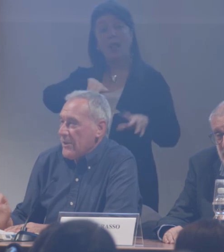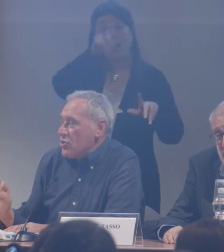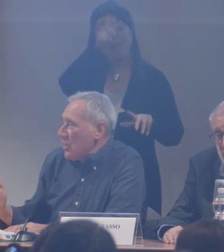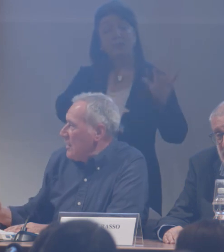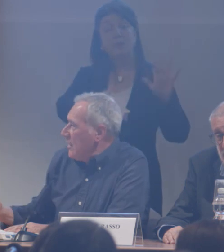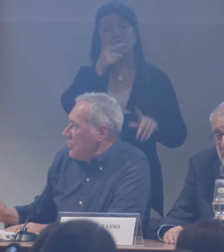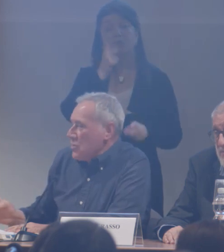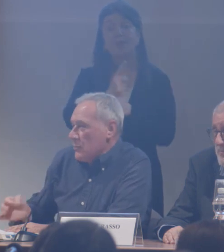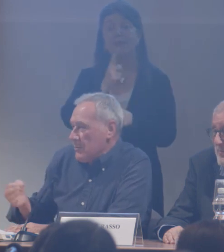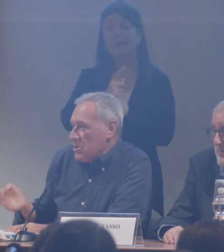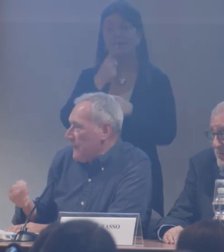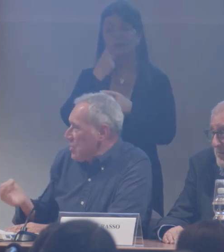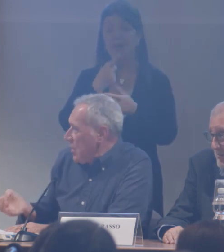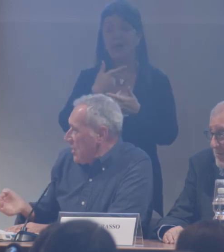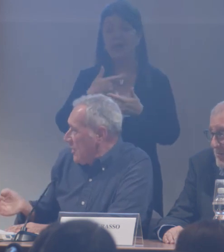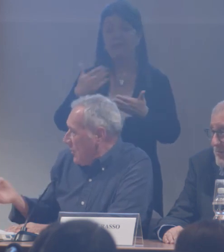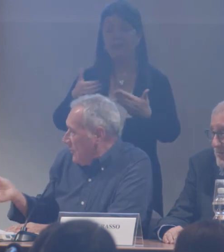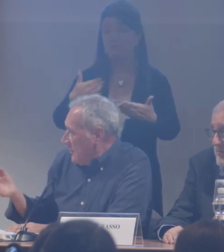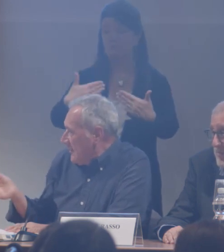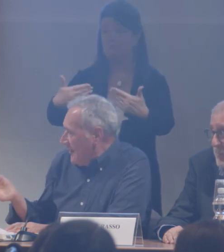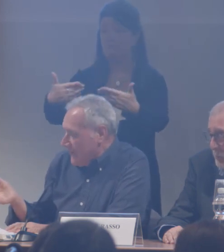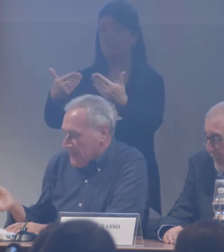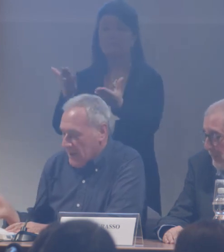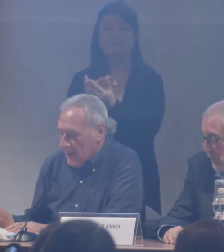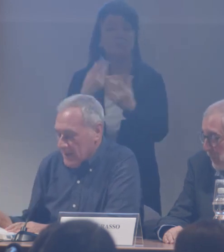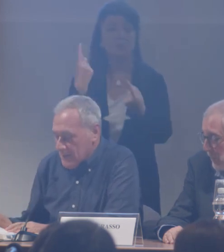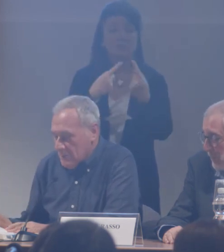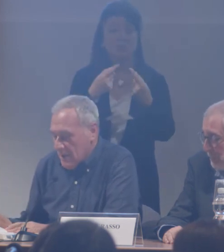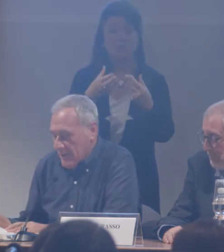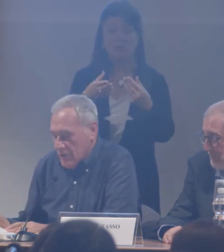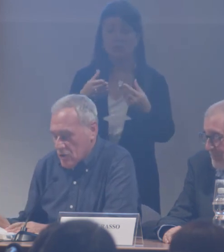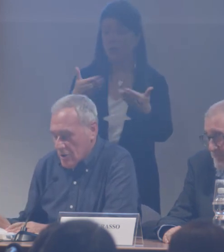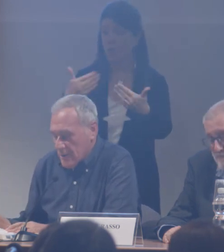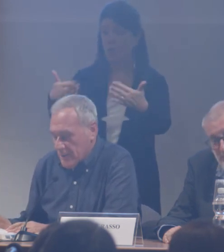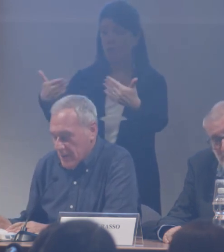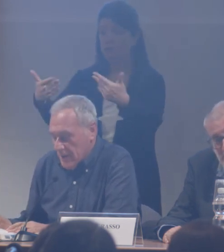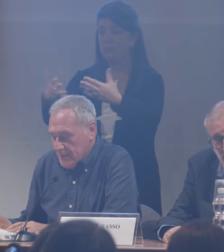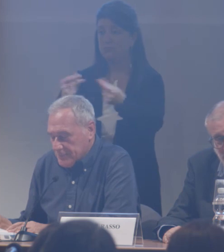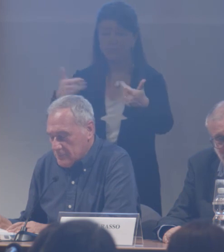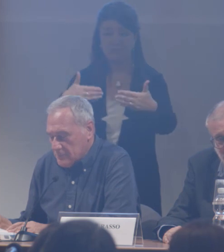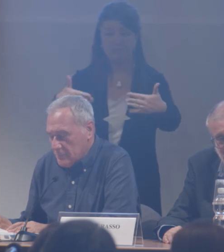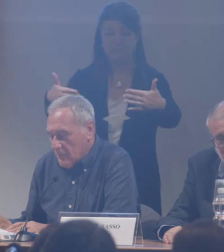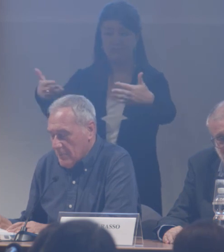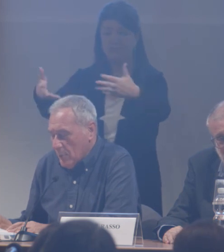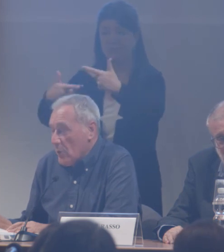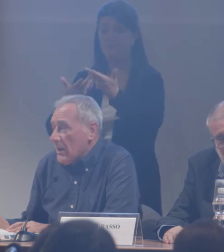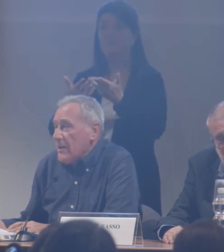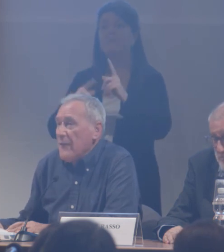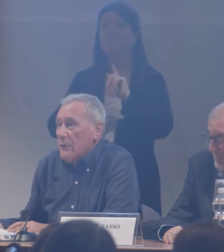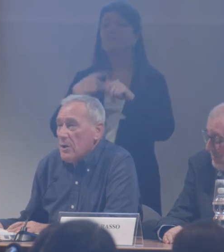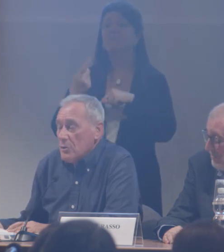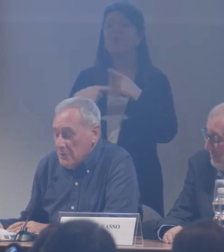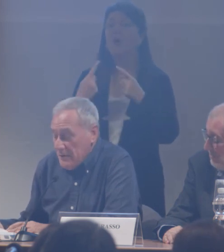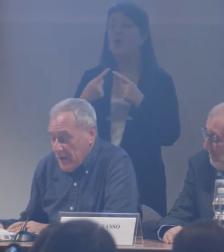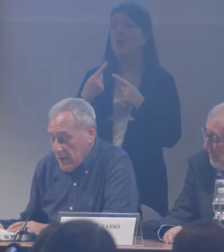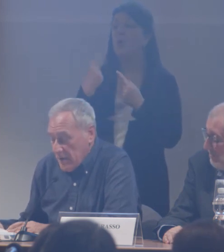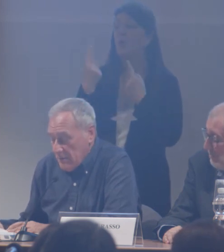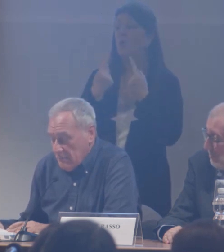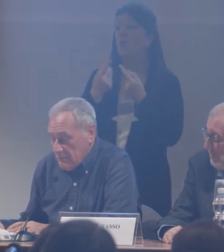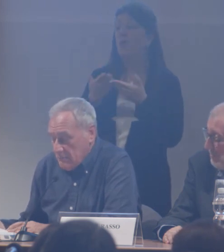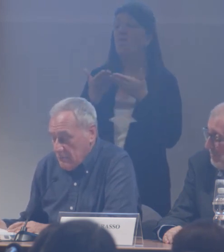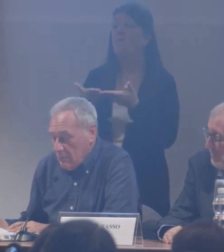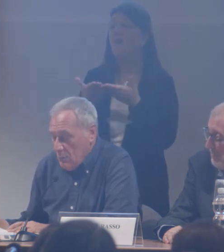sbriga faccende, noi diciamo spiccia faccende, no? Sbriga faccende, poi qualche favore lo deve